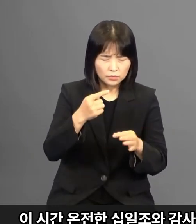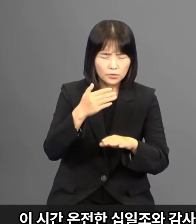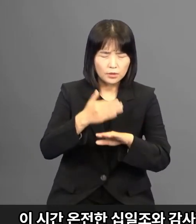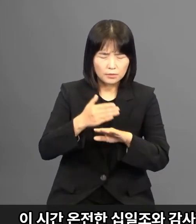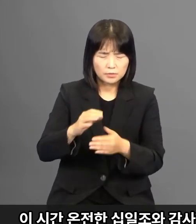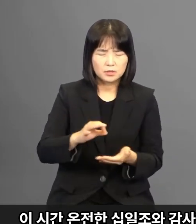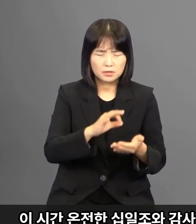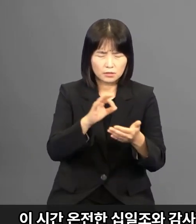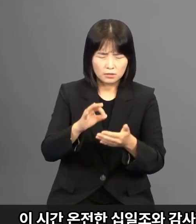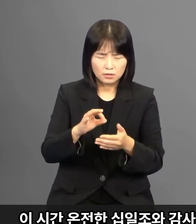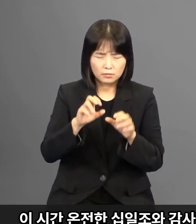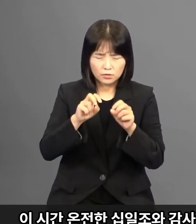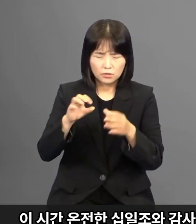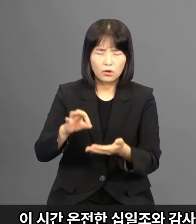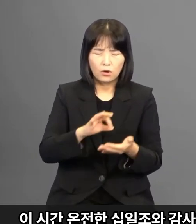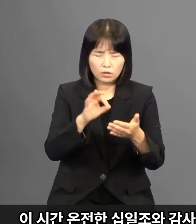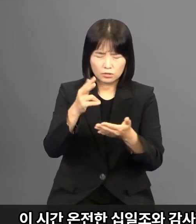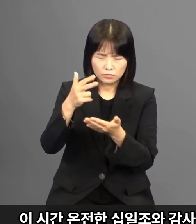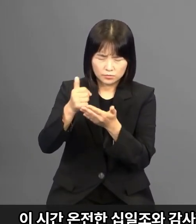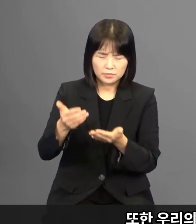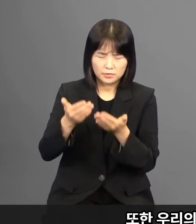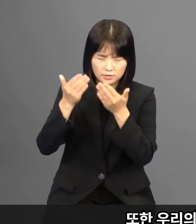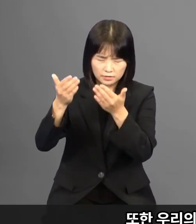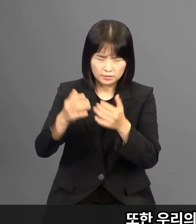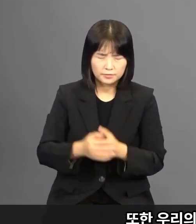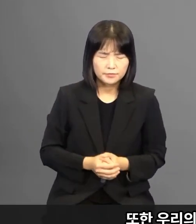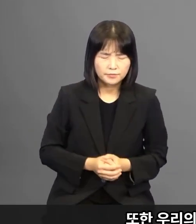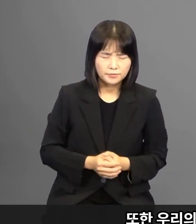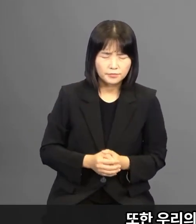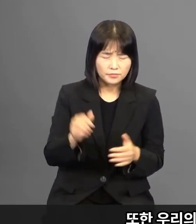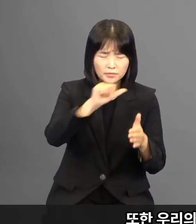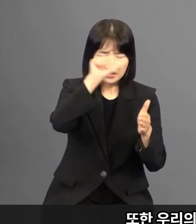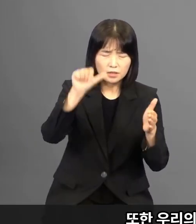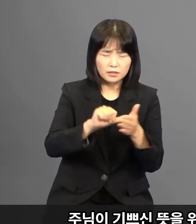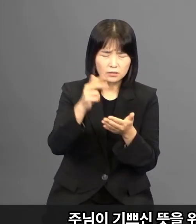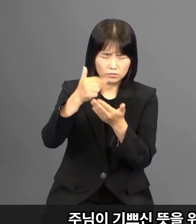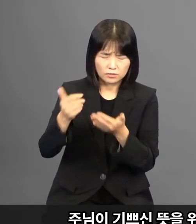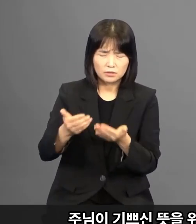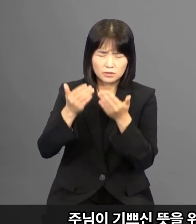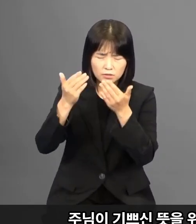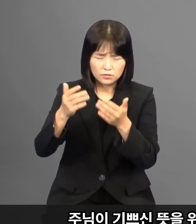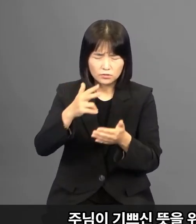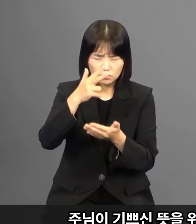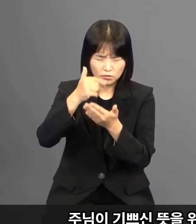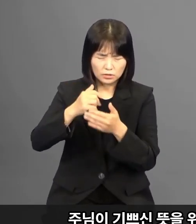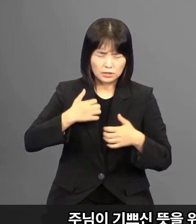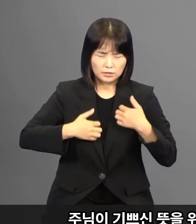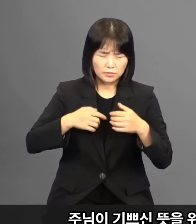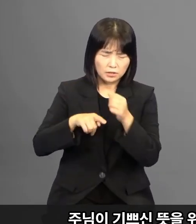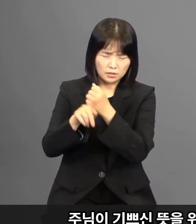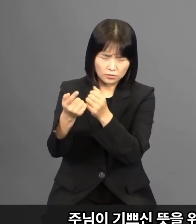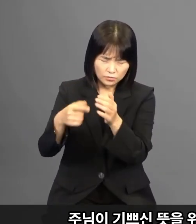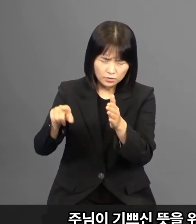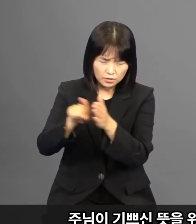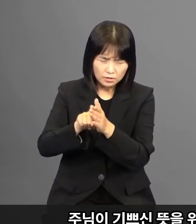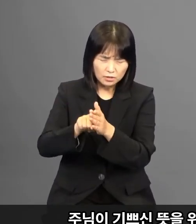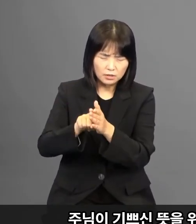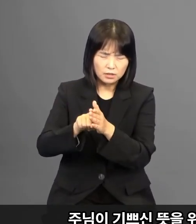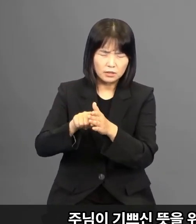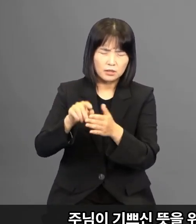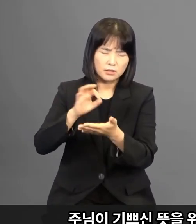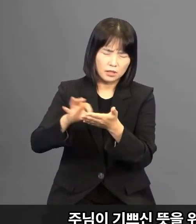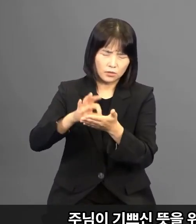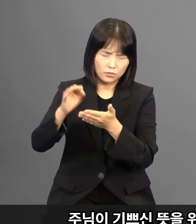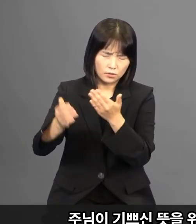감사헌금과 선교헌금으로 주님께 올려드립니다. 또한 우리의 인생을 주님께 드리오니 주님의 기쁘신 뜻을 위하여 마음껏